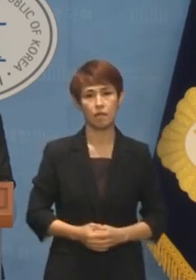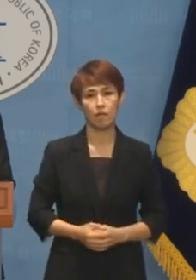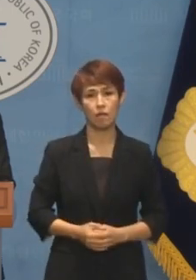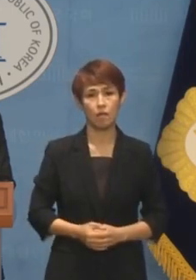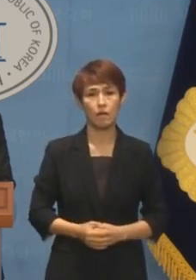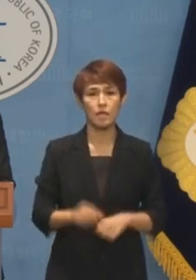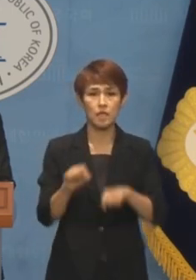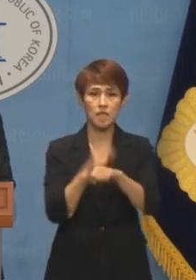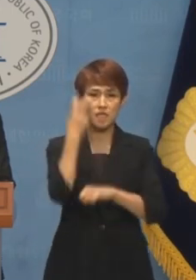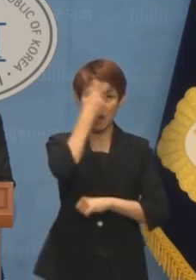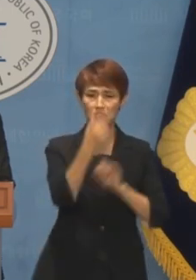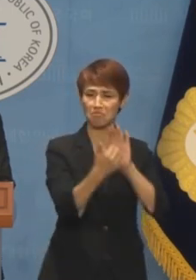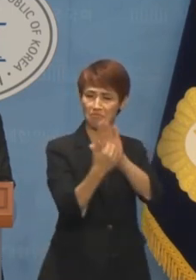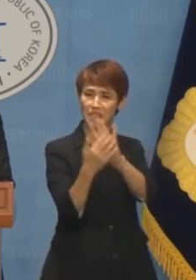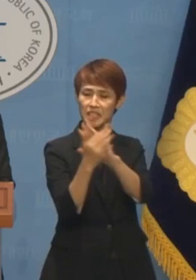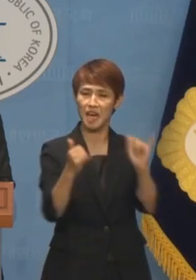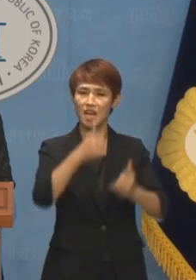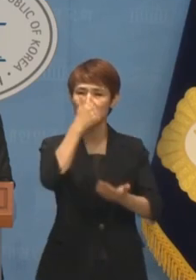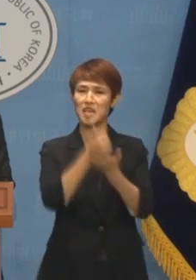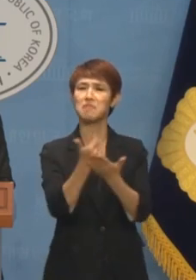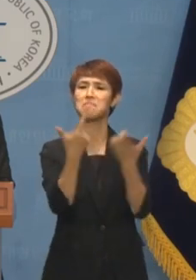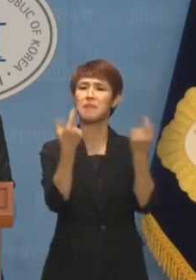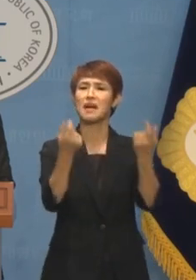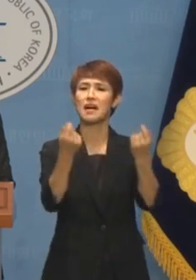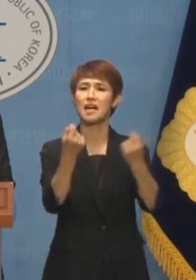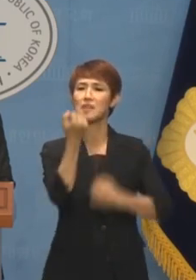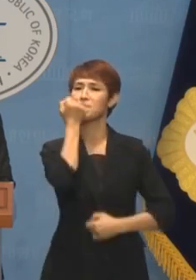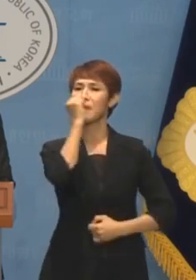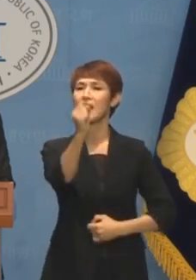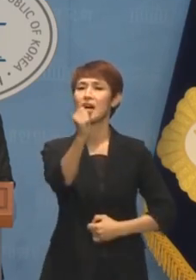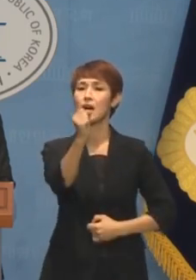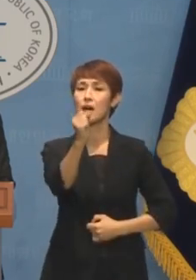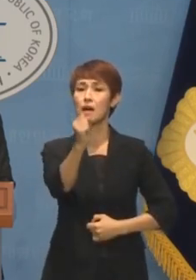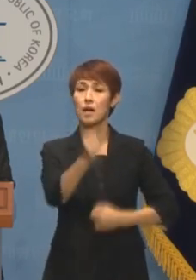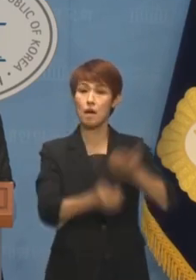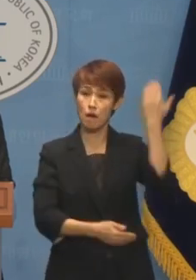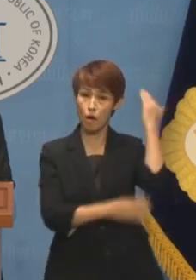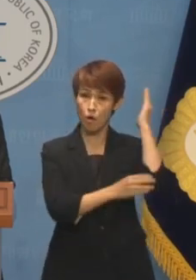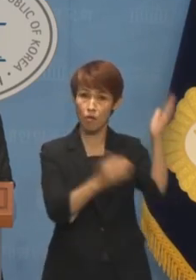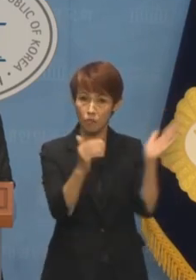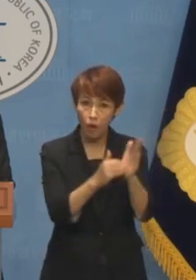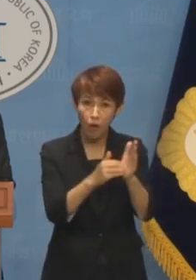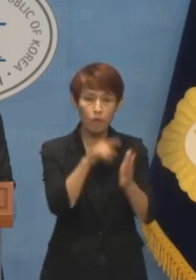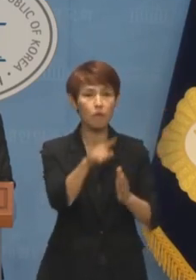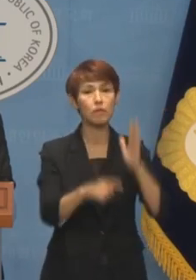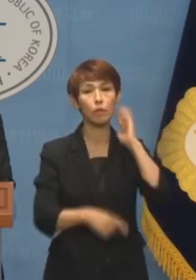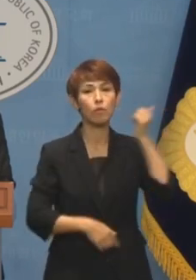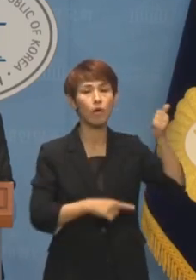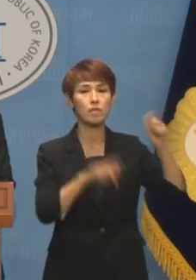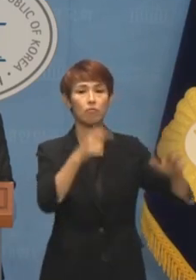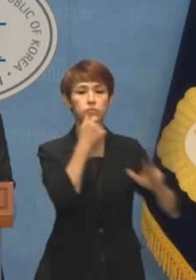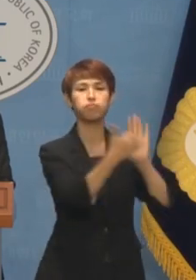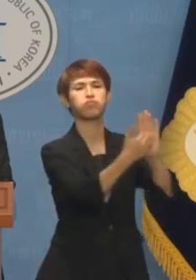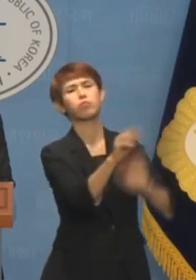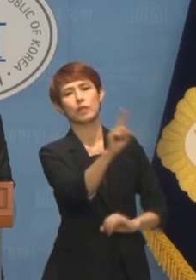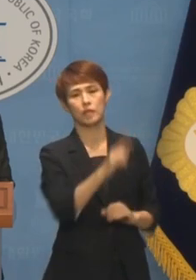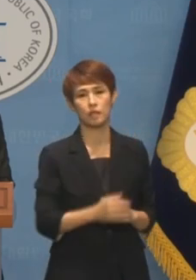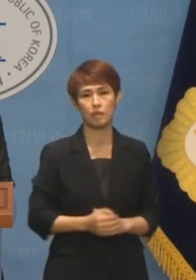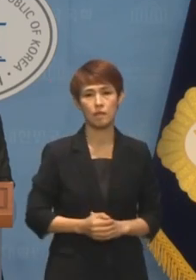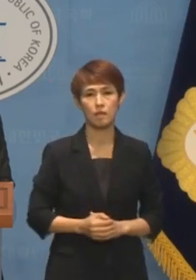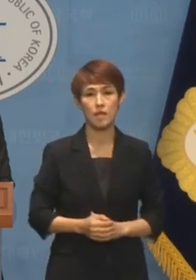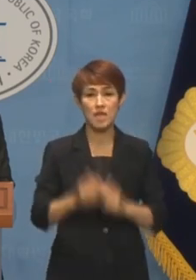그러나 특검을 거부하는 자가 범인이라던 대통령은 대놓고 거부권을 시사하고 있고 여당은 이재명 대표를